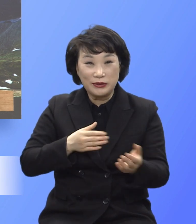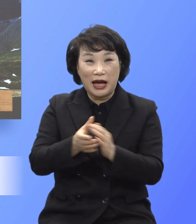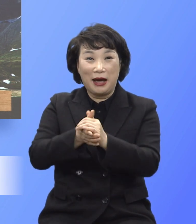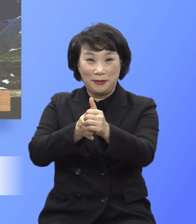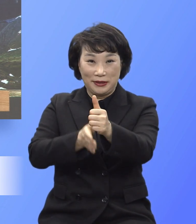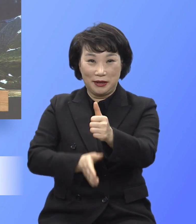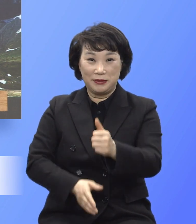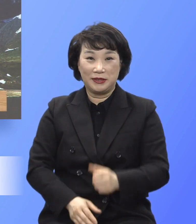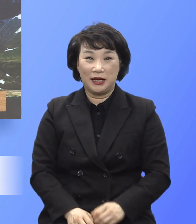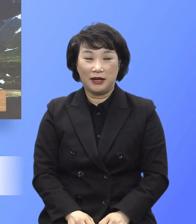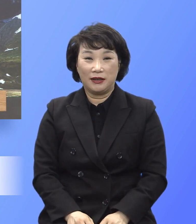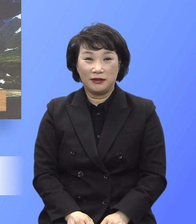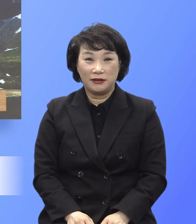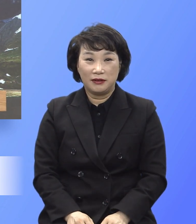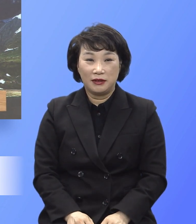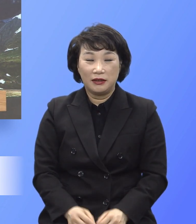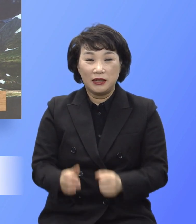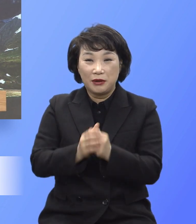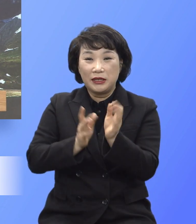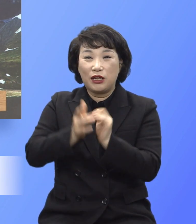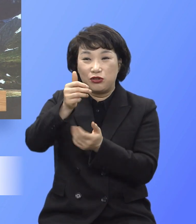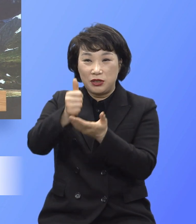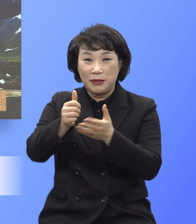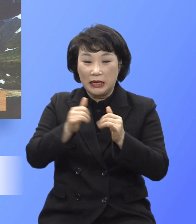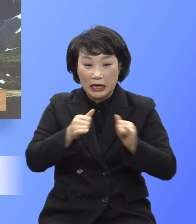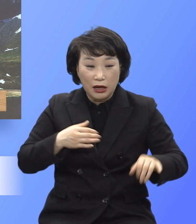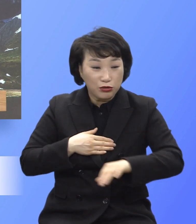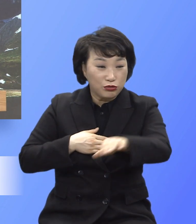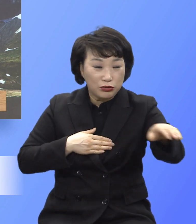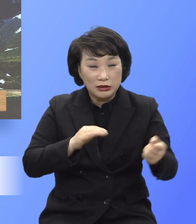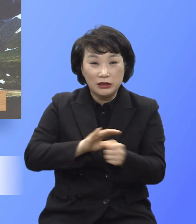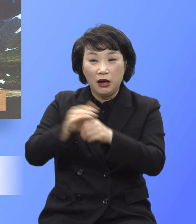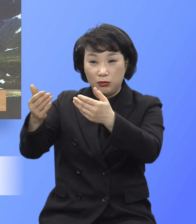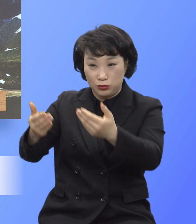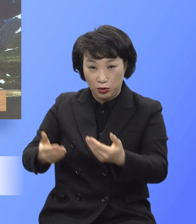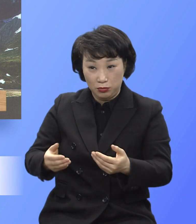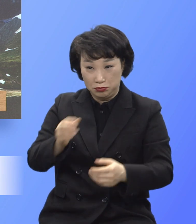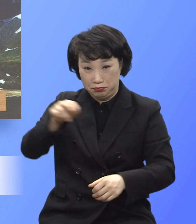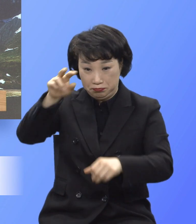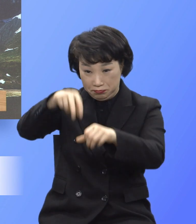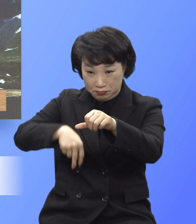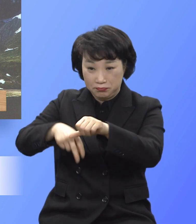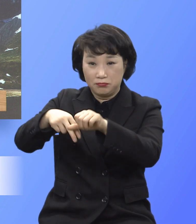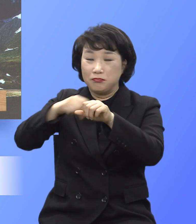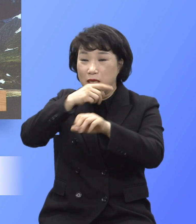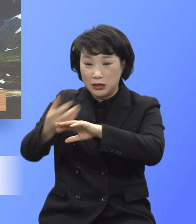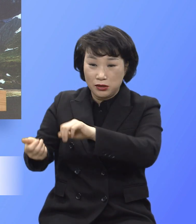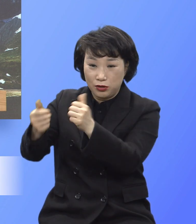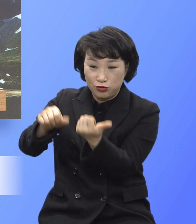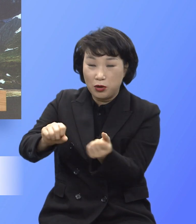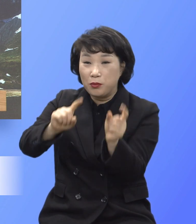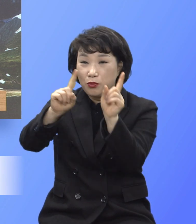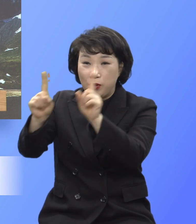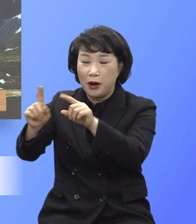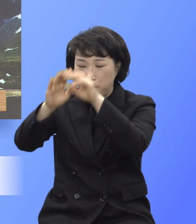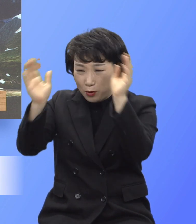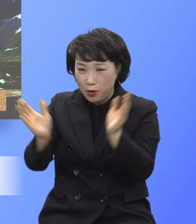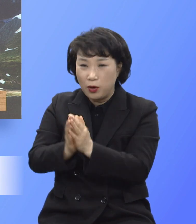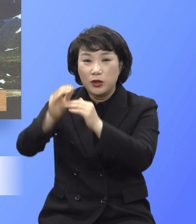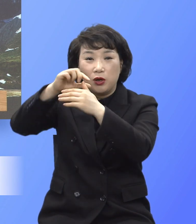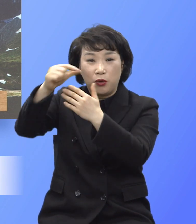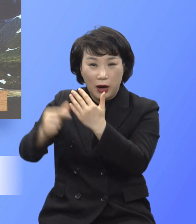합시다. 그러면 예수께서 인간을 사랑하셔서 십자가에 죽으시고 부활하신 모든